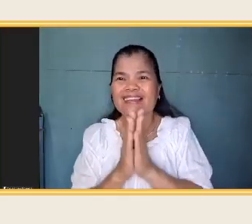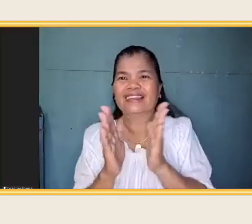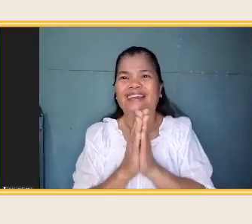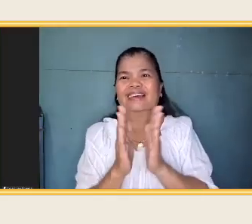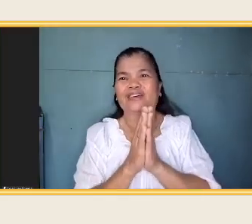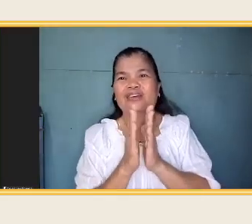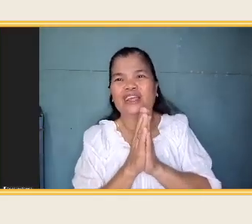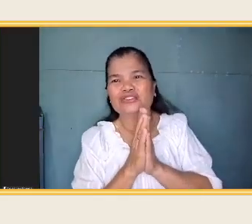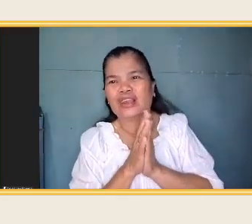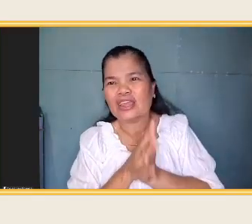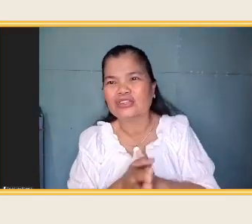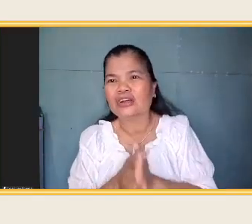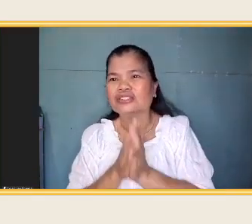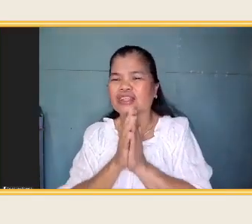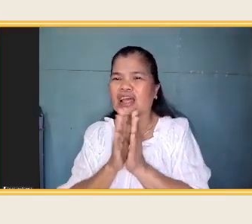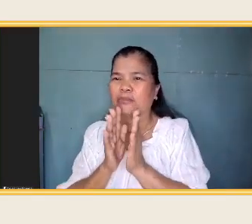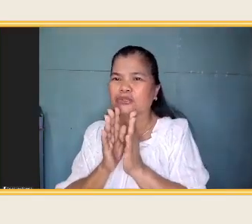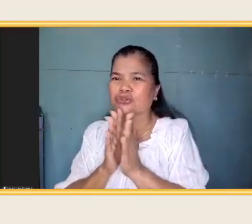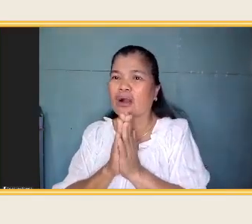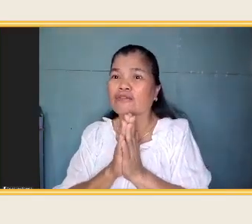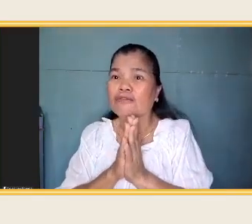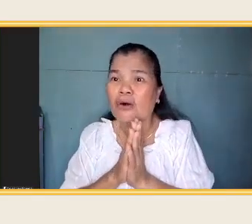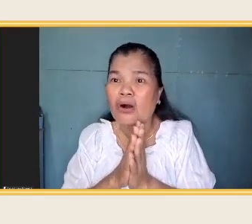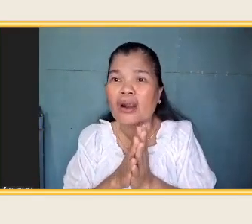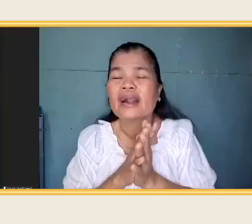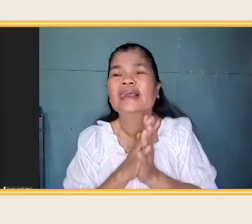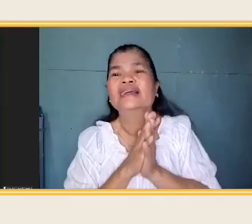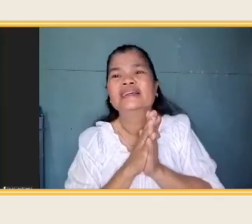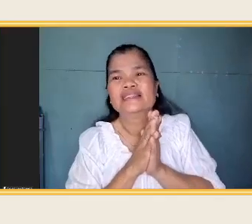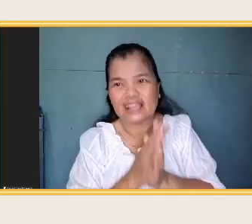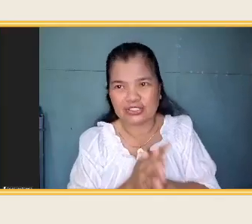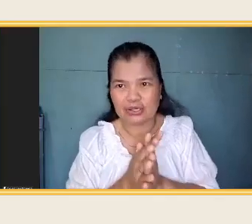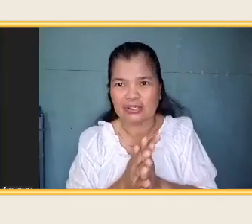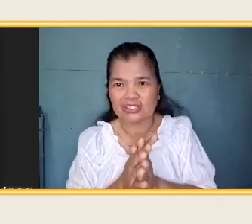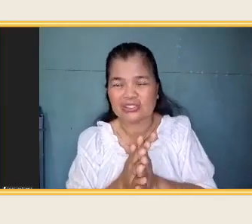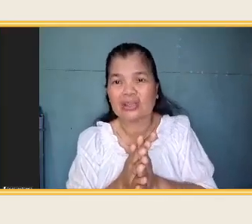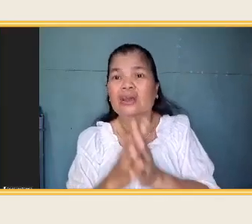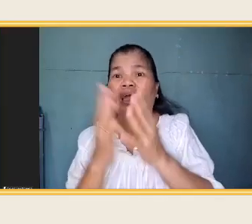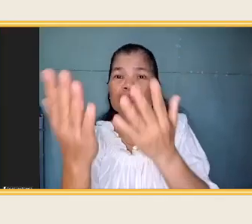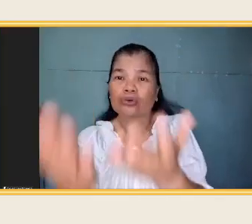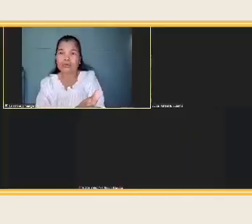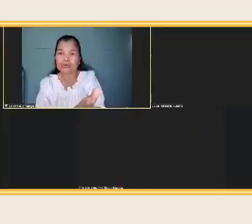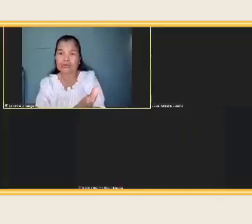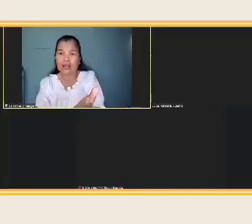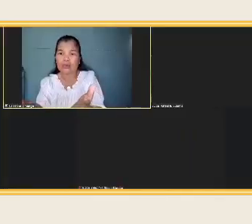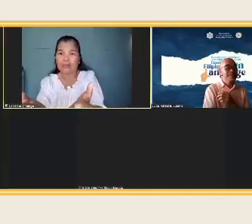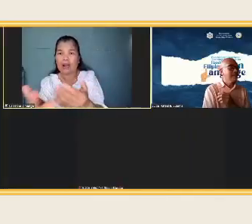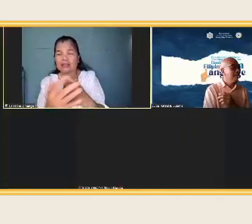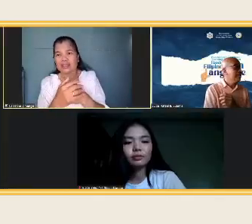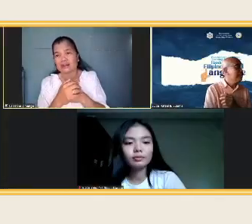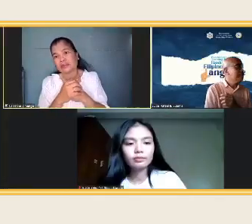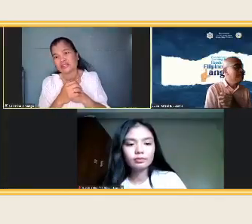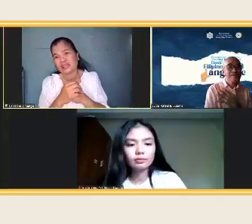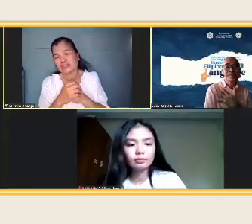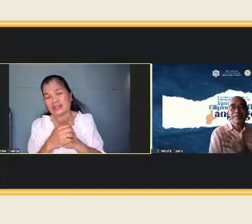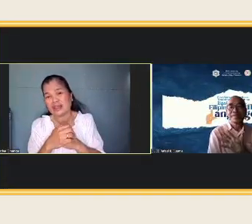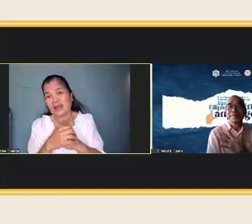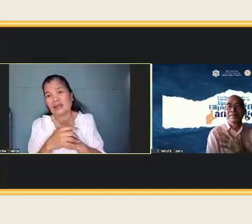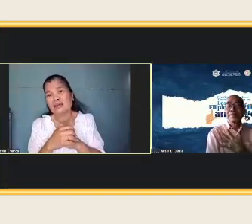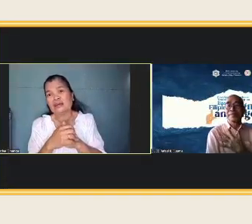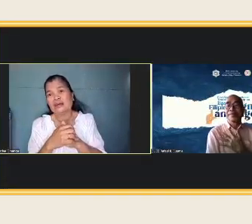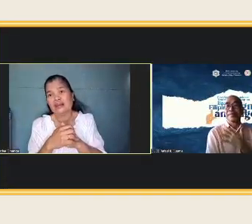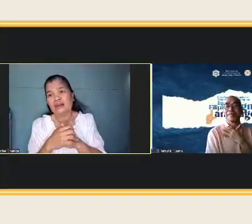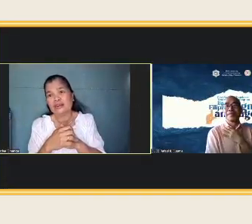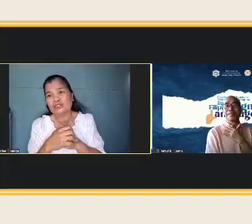Ayan. Congratulations. Natapos niyo ang 4 sessions. Ito yung dalawang bata representing